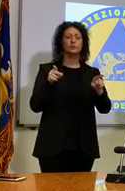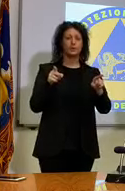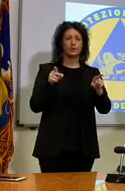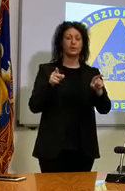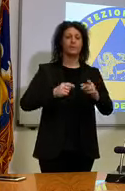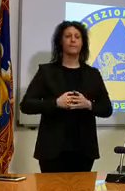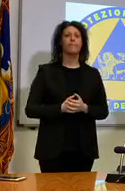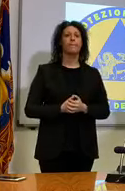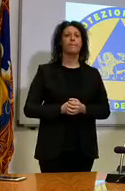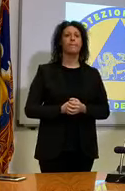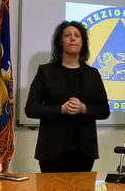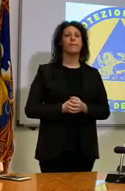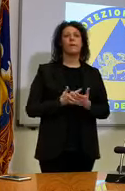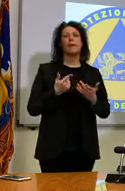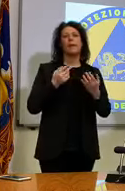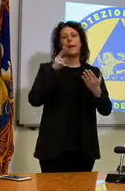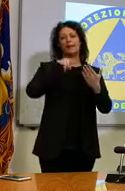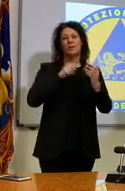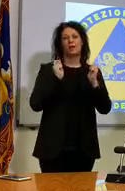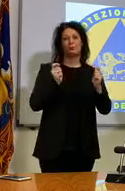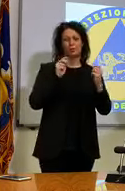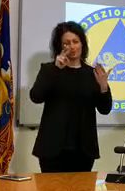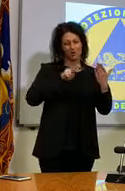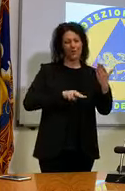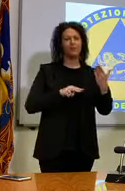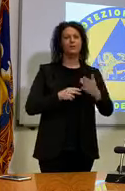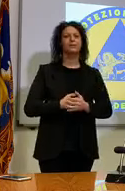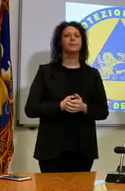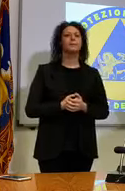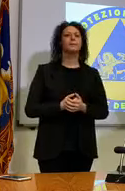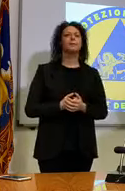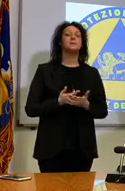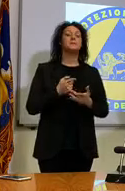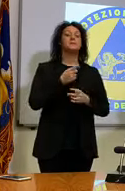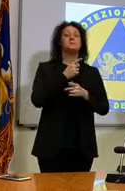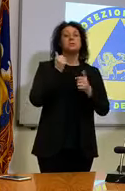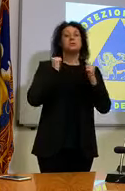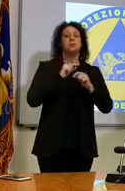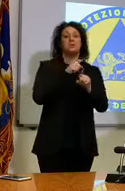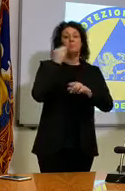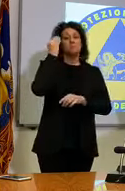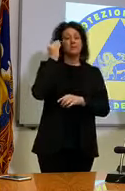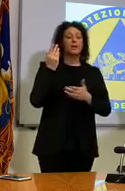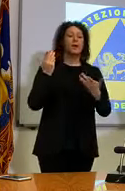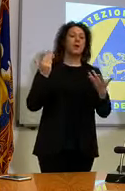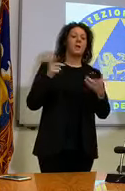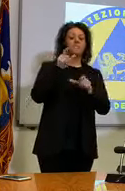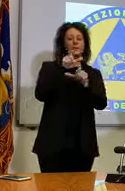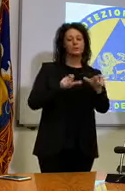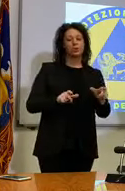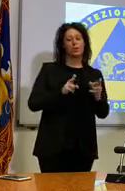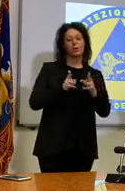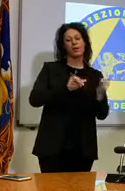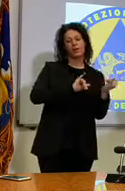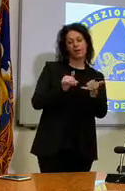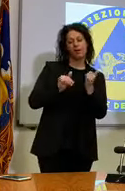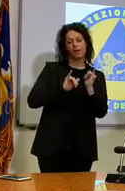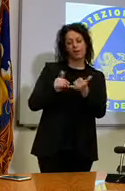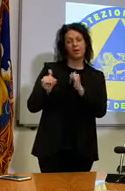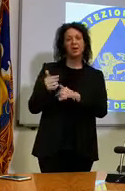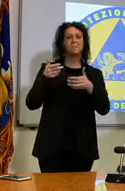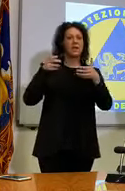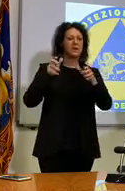che ci leggeranno, e dicono: ma sta calando i ricoverati, sta calando di qualche unità le